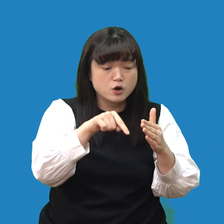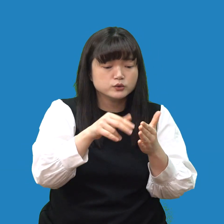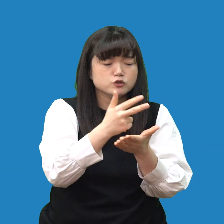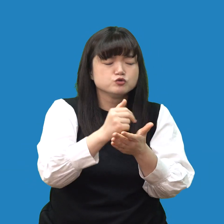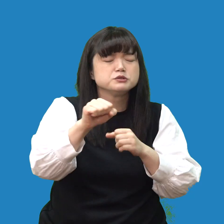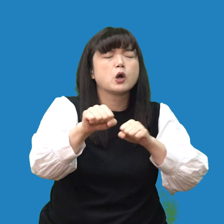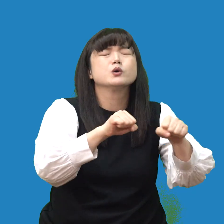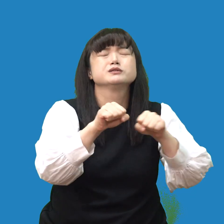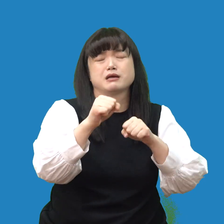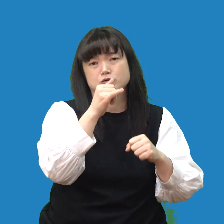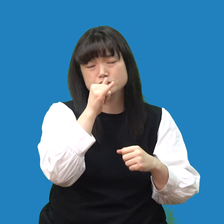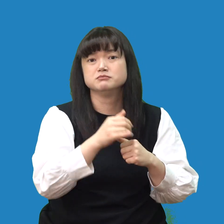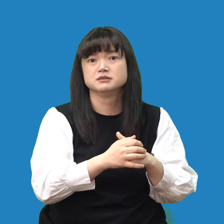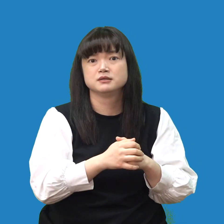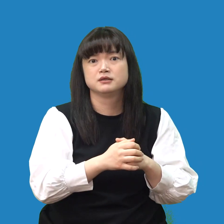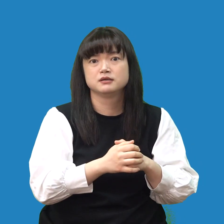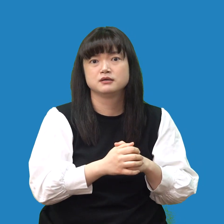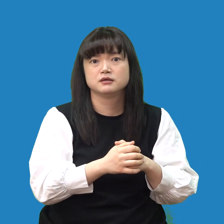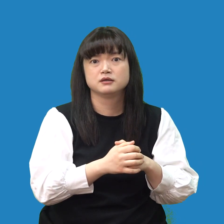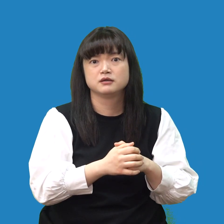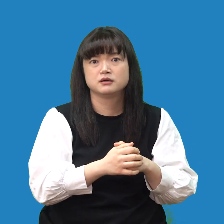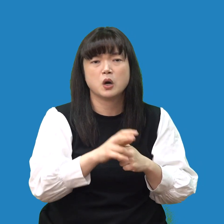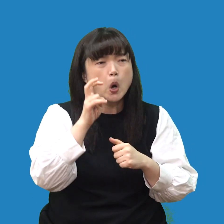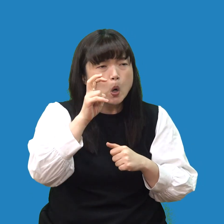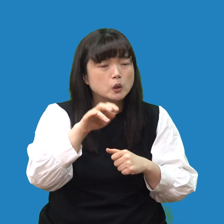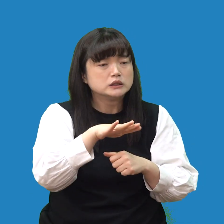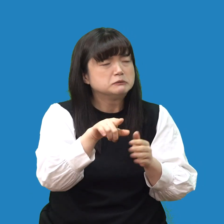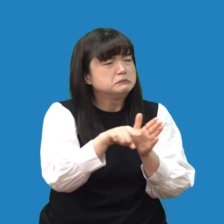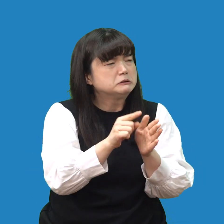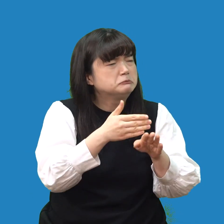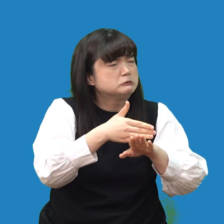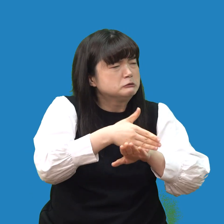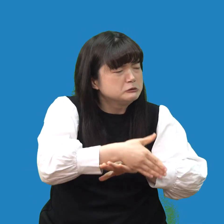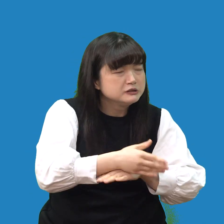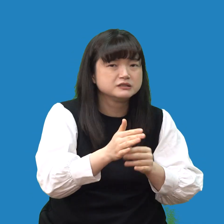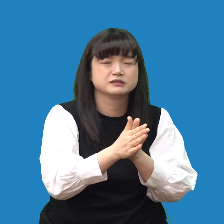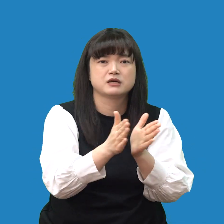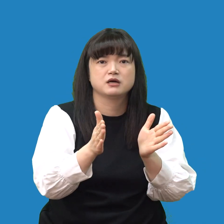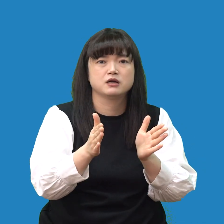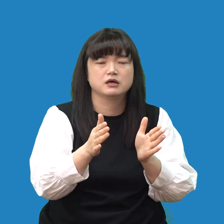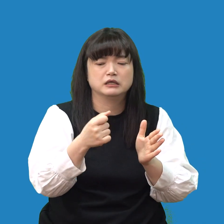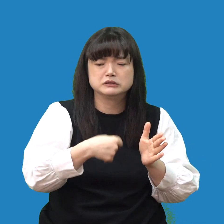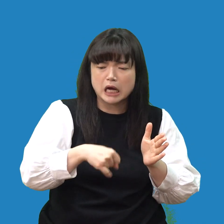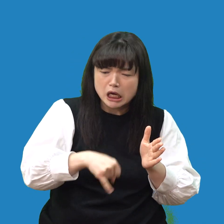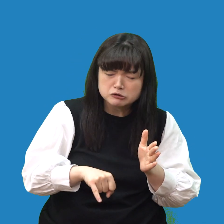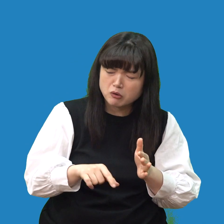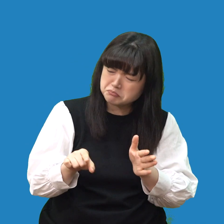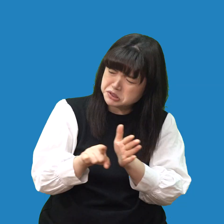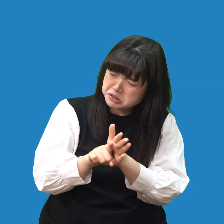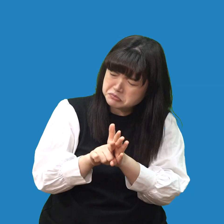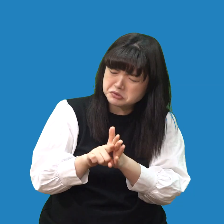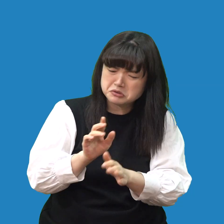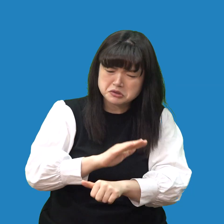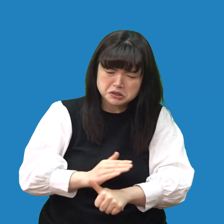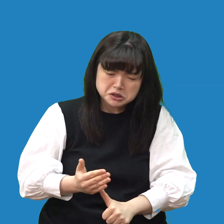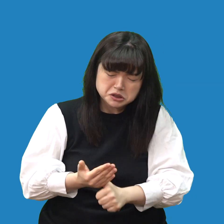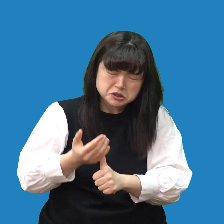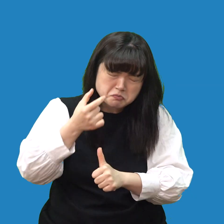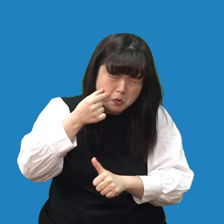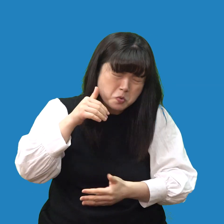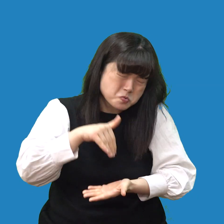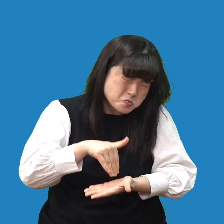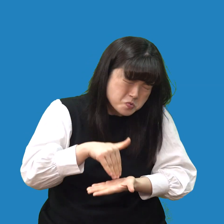주님이 역사해 주실 것입니다. 혹시 늦게 신앙생활을 하셔서 자녀들을 내가 믿음 안에서 기르지 못했다